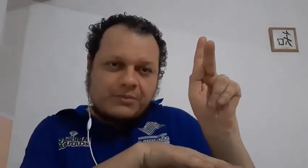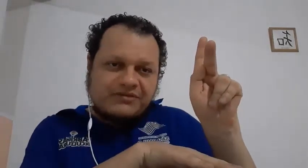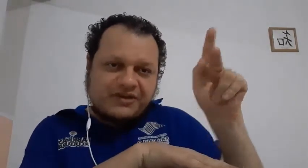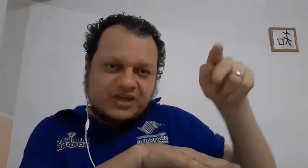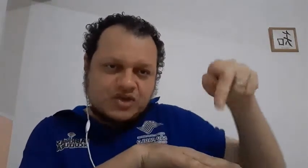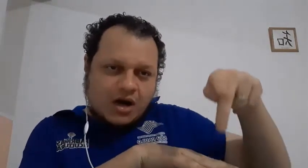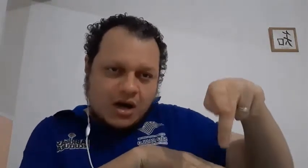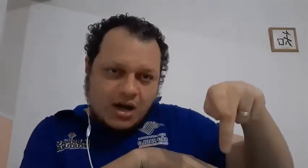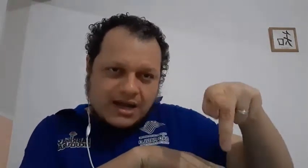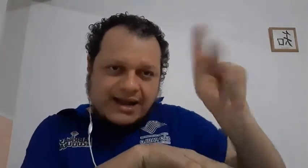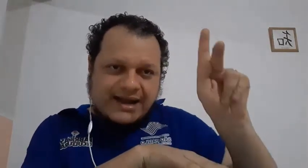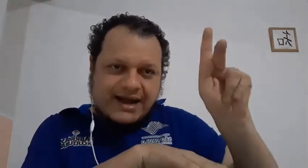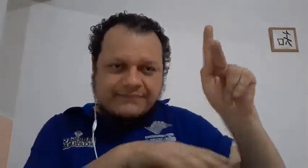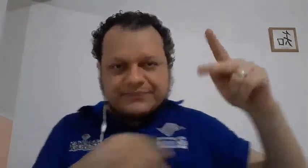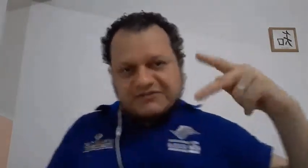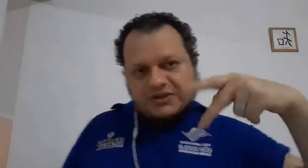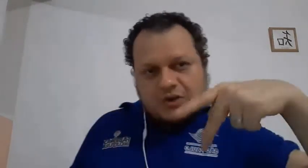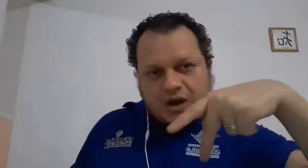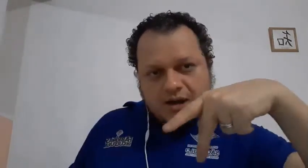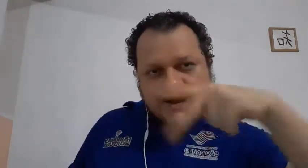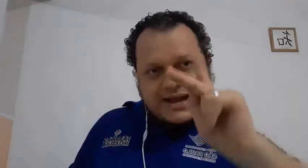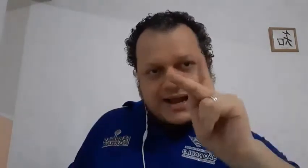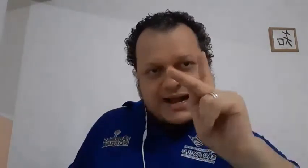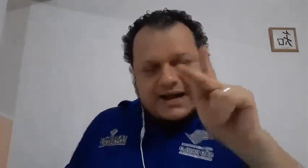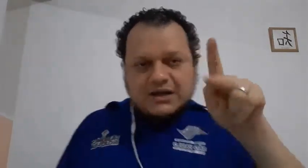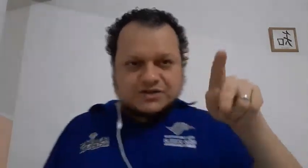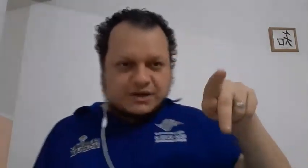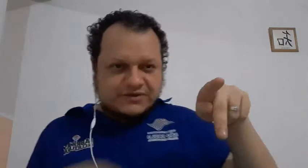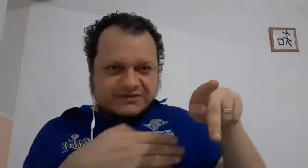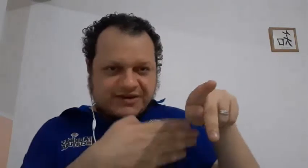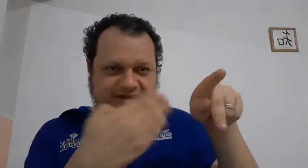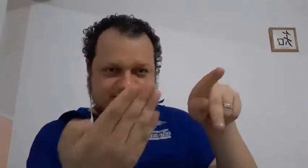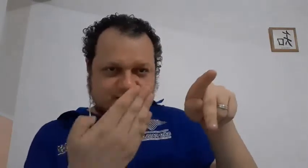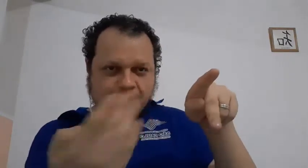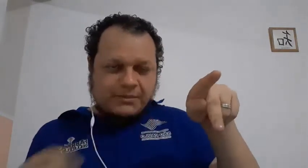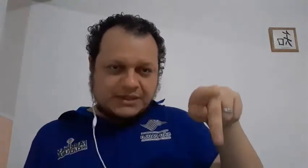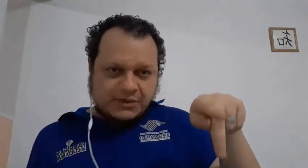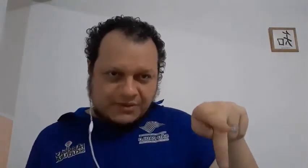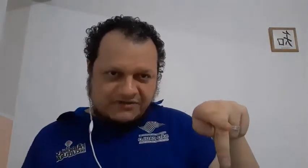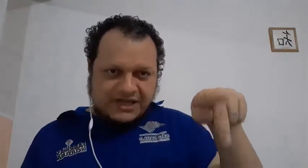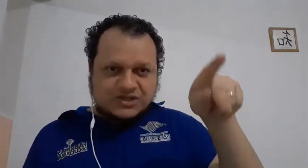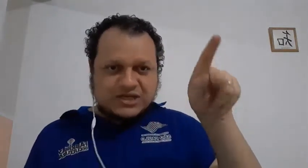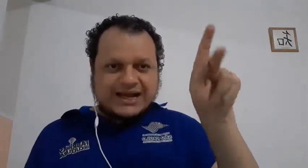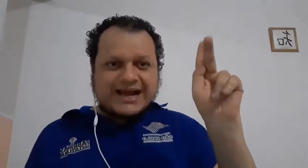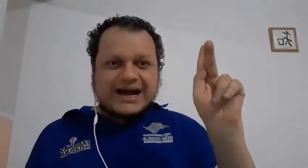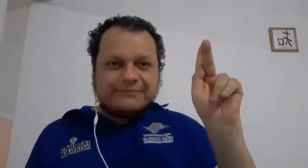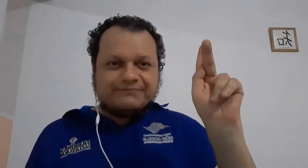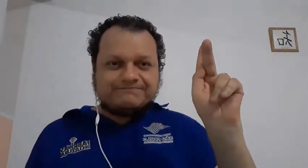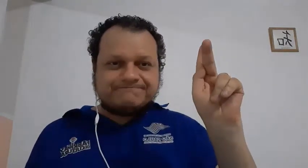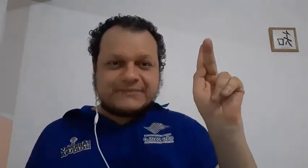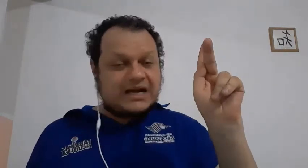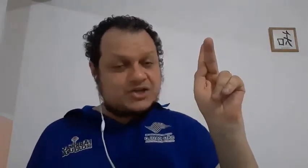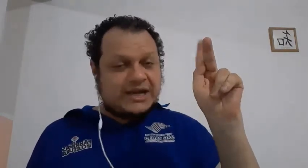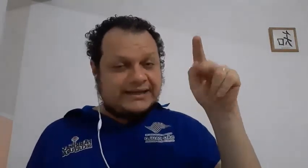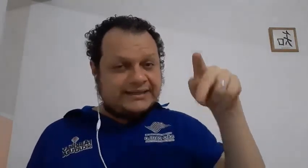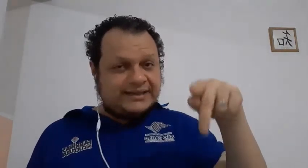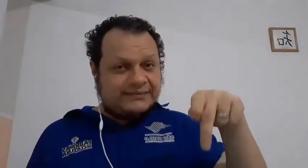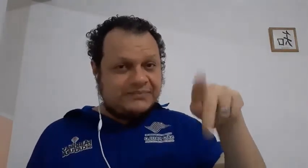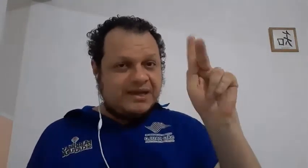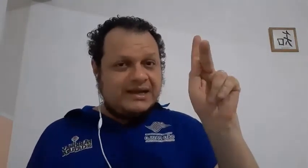para frente, ó. K, tá vendo, ó? K. Só que você faz com a palma da mão para frente. K. K de Karina, K